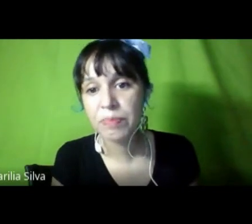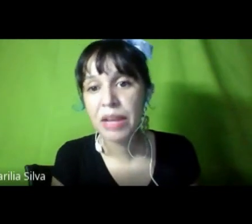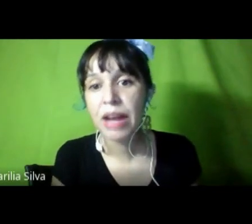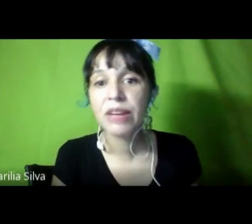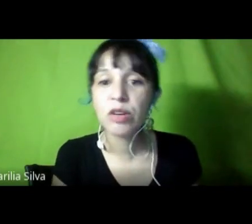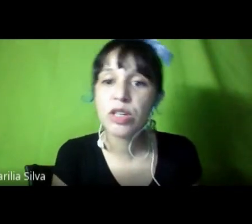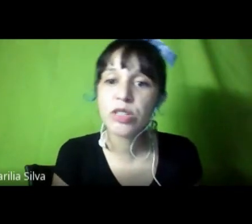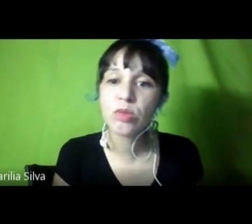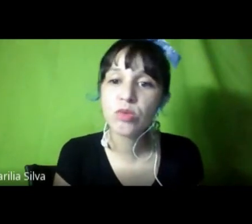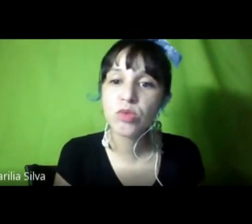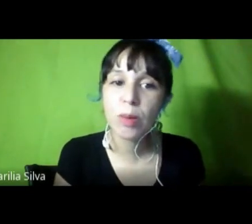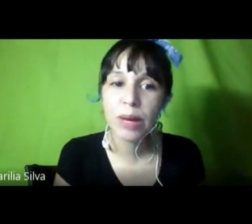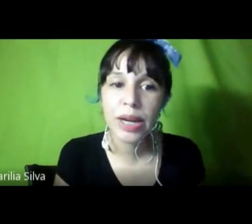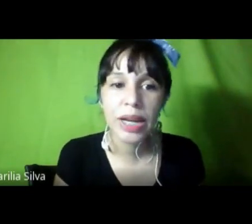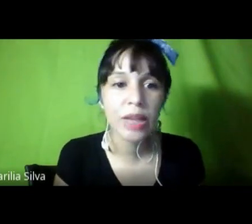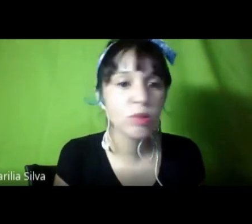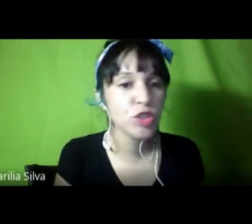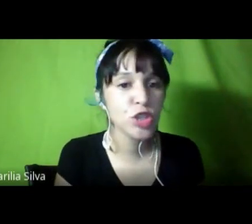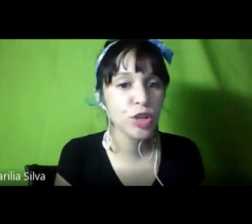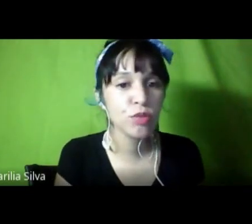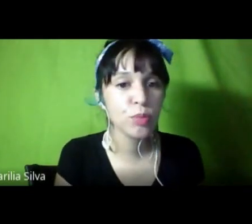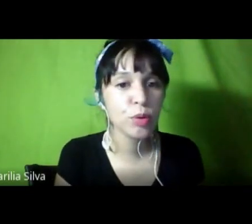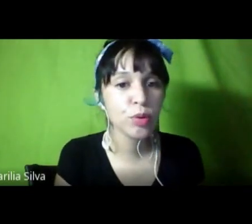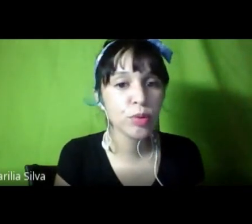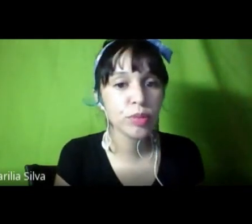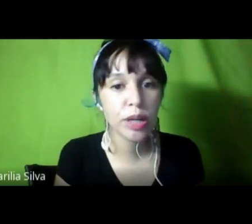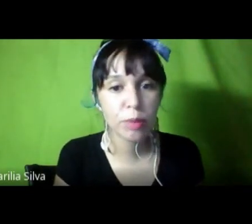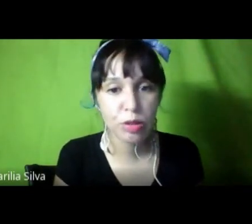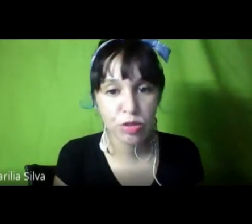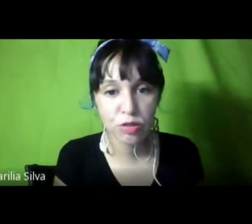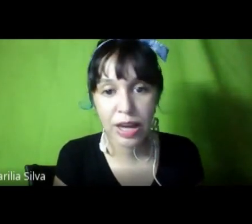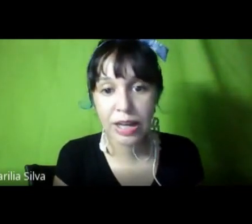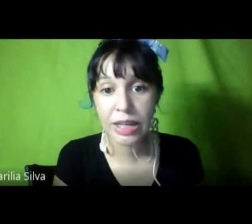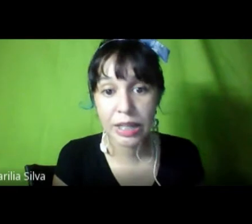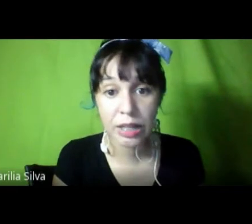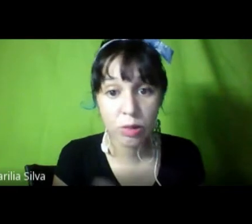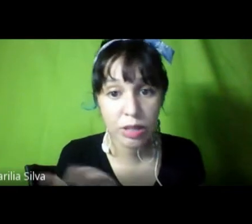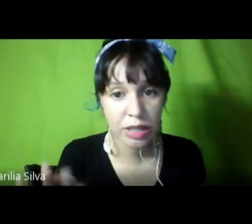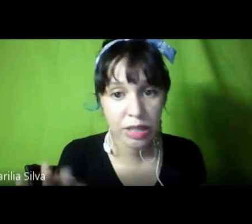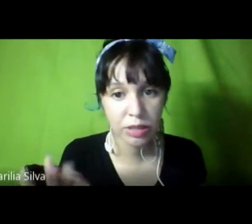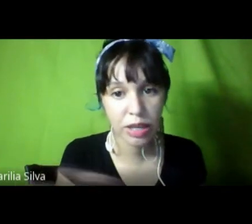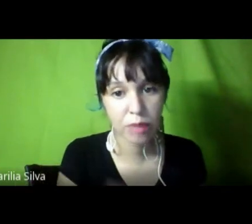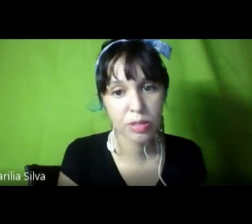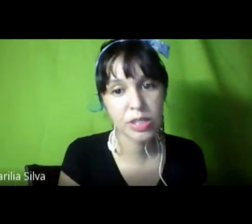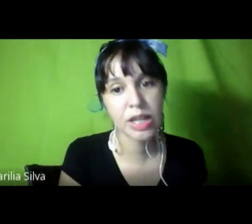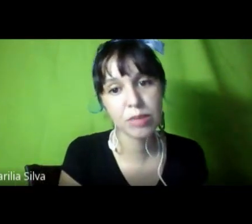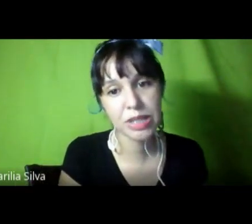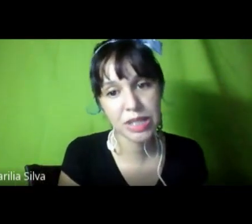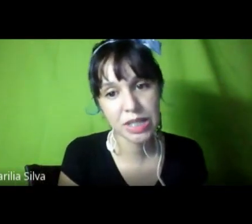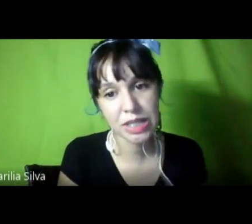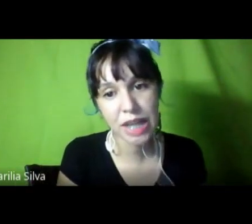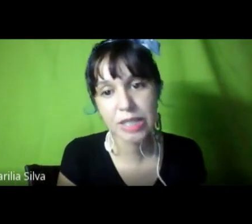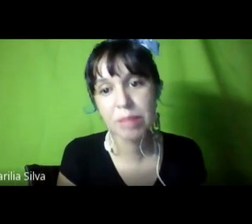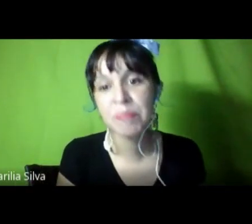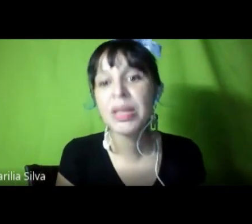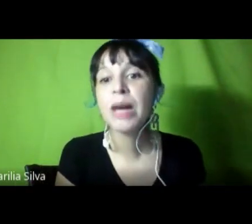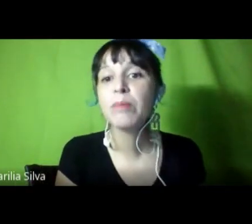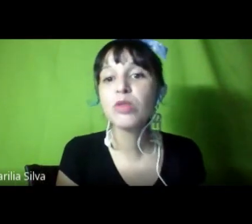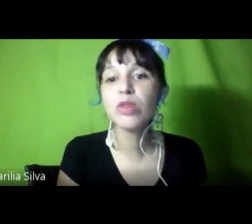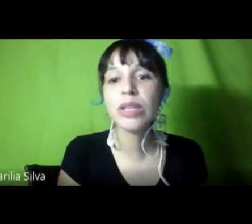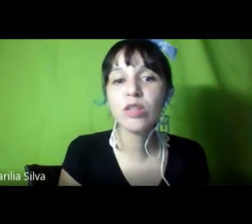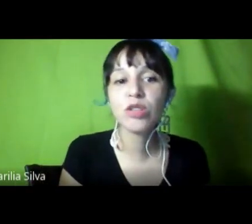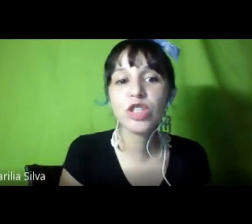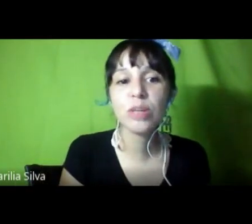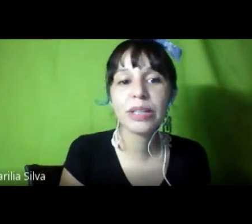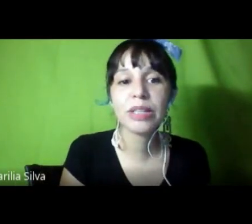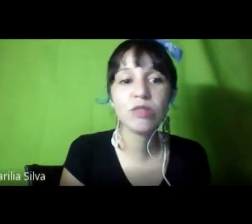moderada. Valorizam o uso do aparelho auditivo, procuram treinamentos de fala e não aceitam intérpretes da língua brasileira de sinais.